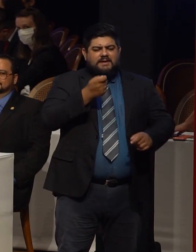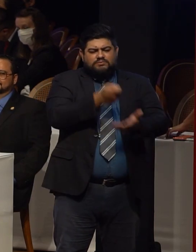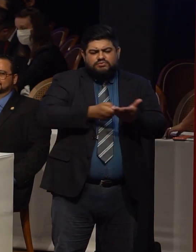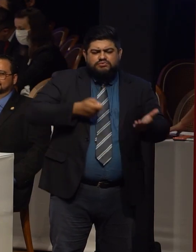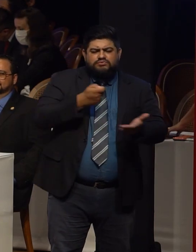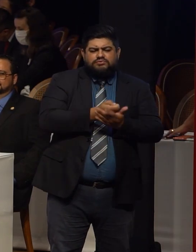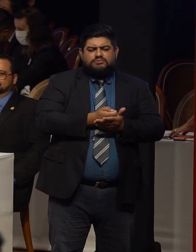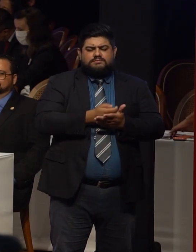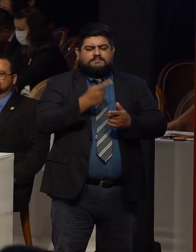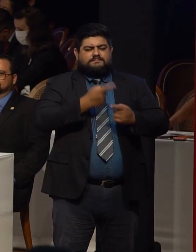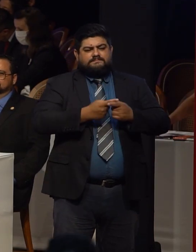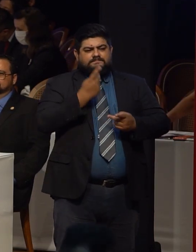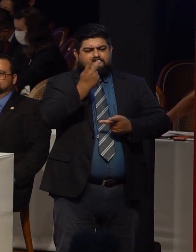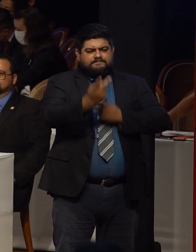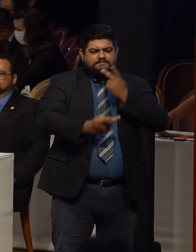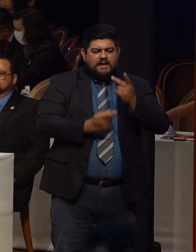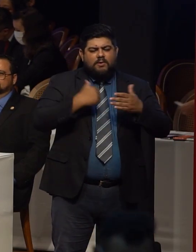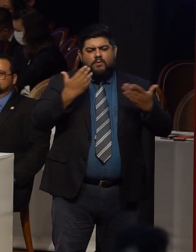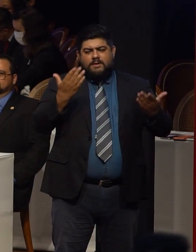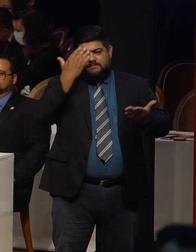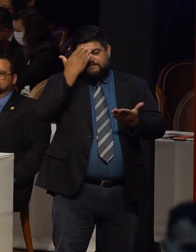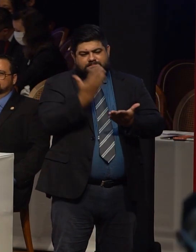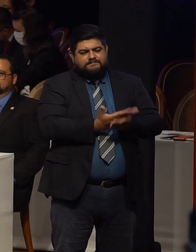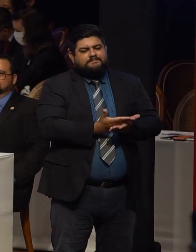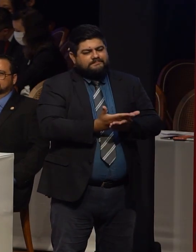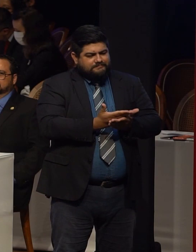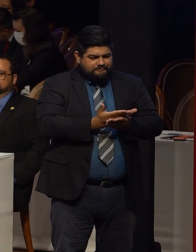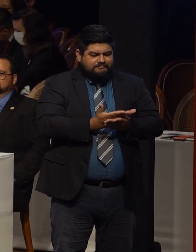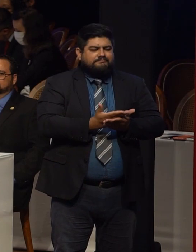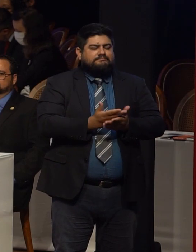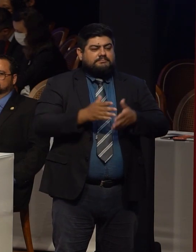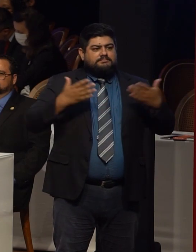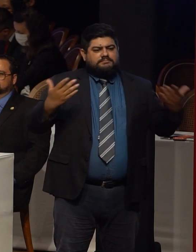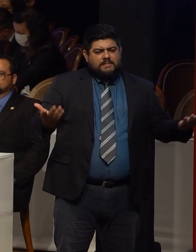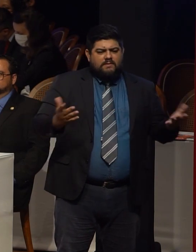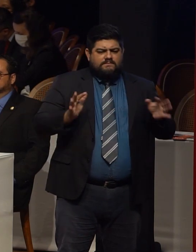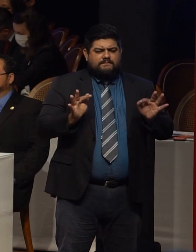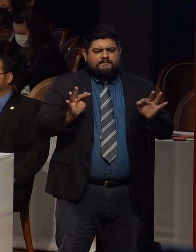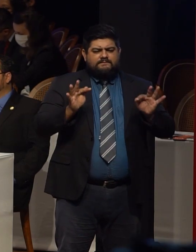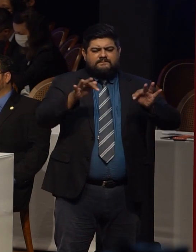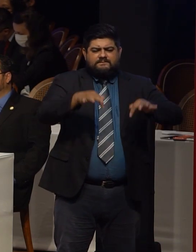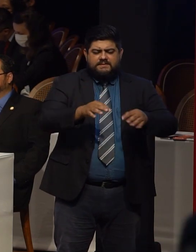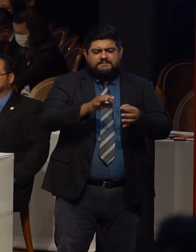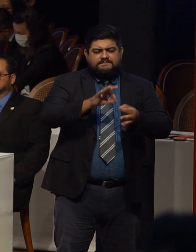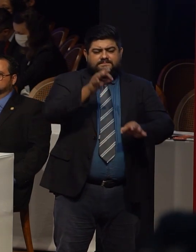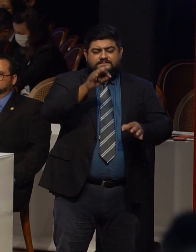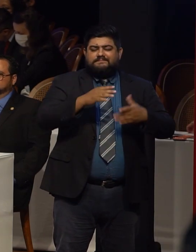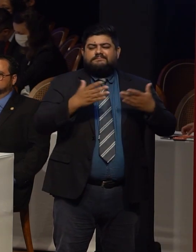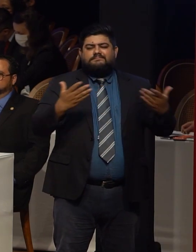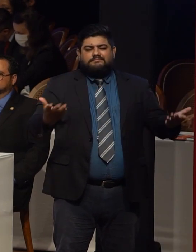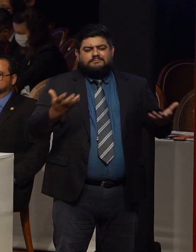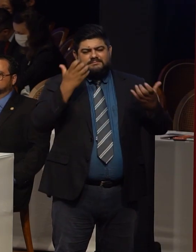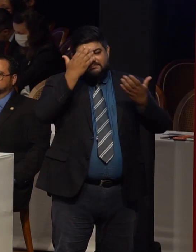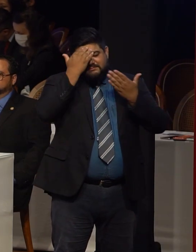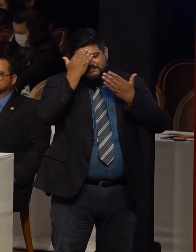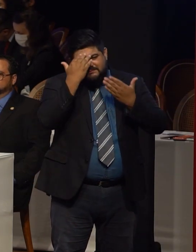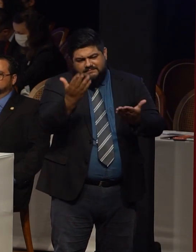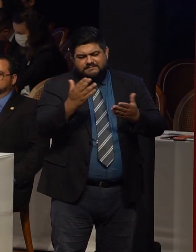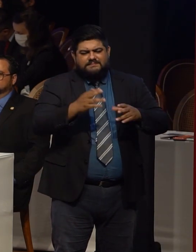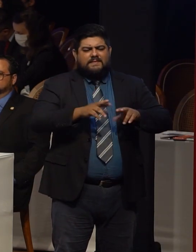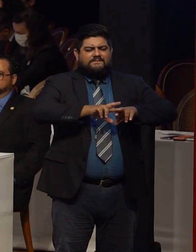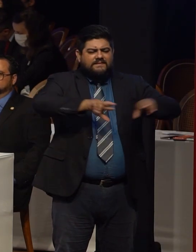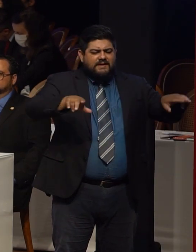fácil a gente falar quando a gente acredita. Então, encerrando, eu quero agradecer as